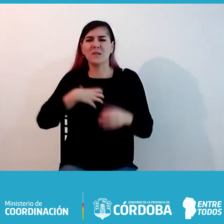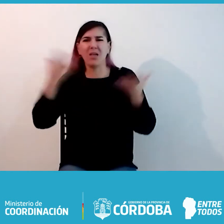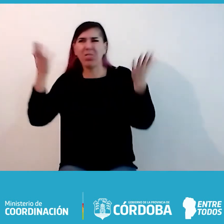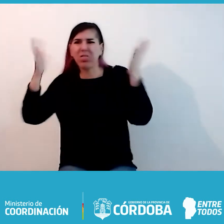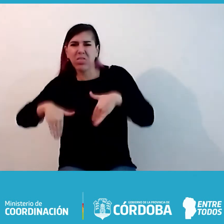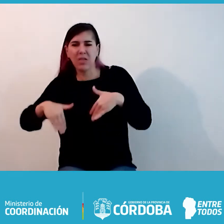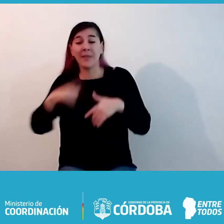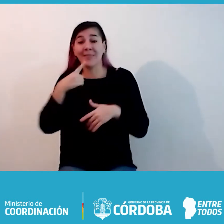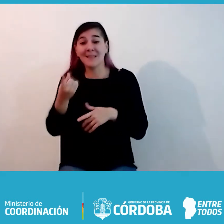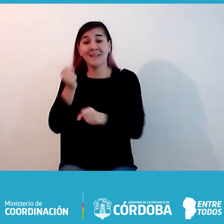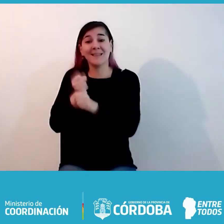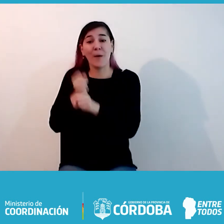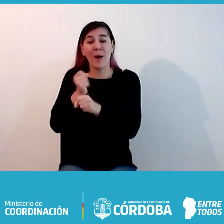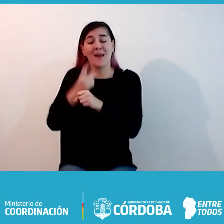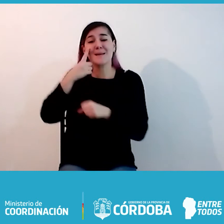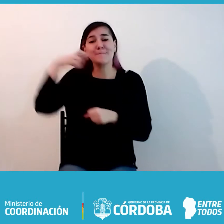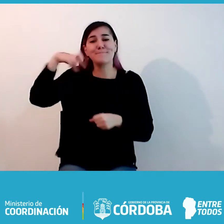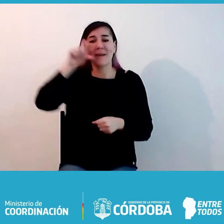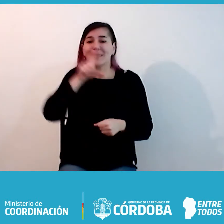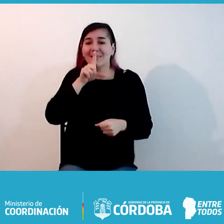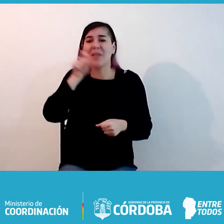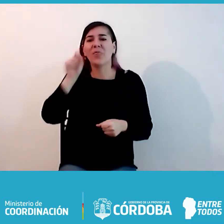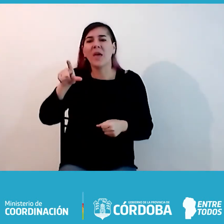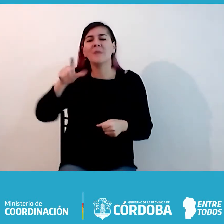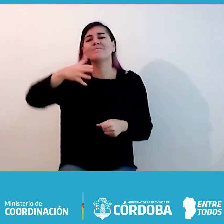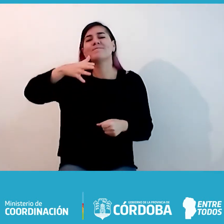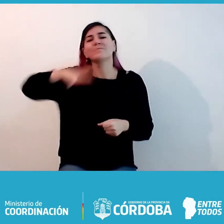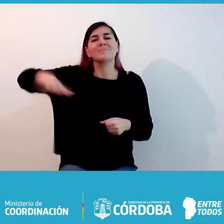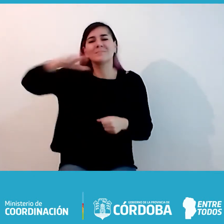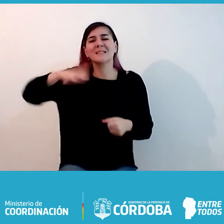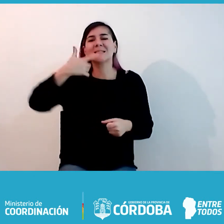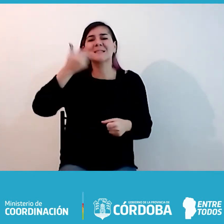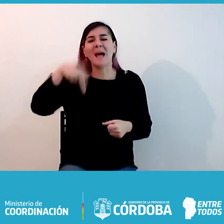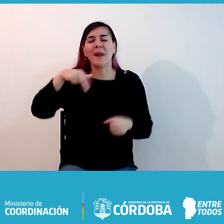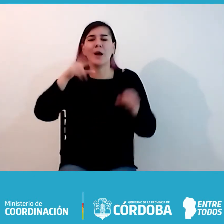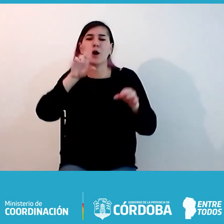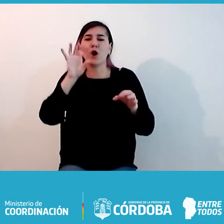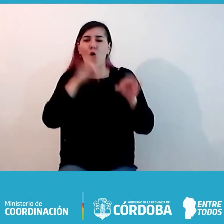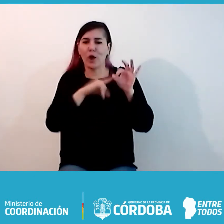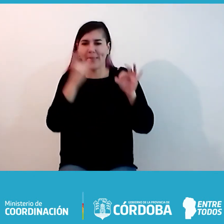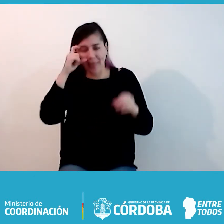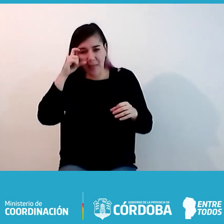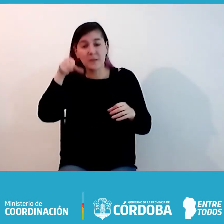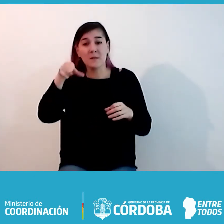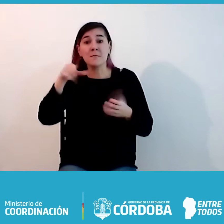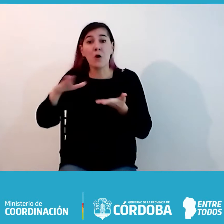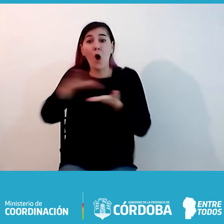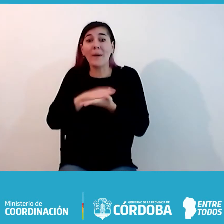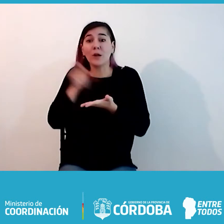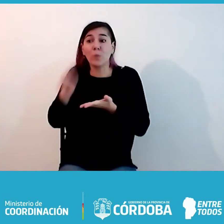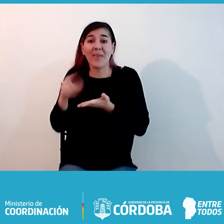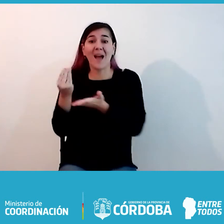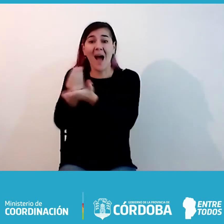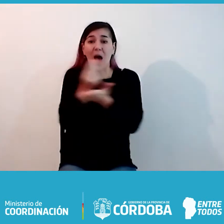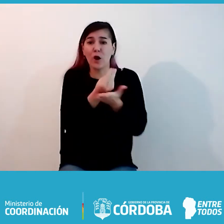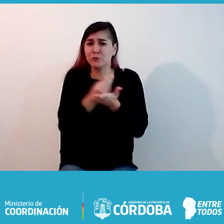Dice trabajar en el nivel 368 de la comuna de San Roque, que hace 3 años está pidiendo cobertura de cargos que no se nombran, y nos vienen a hablar